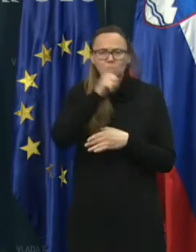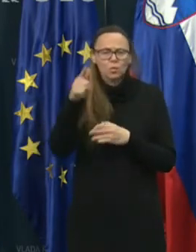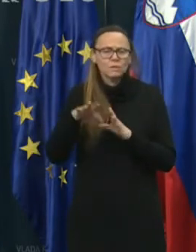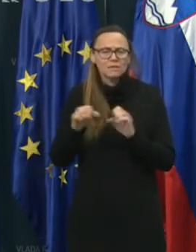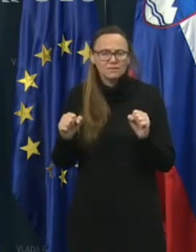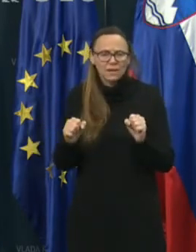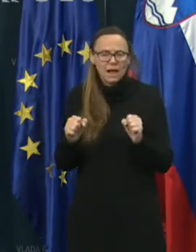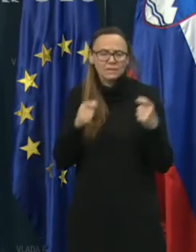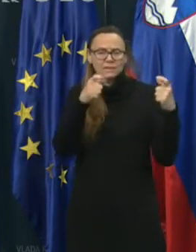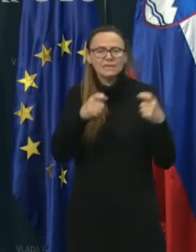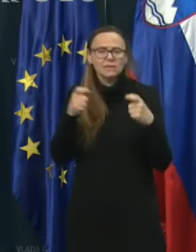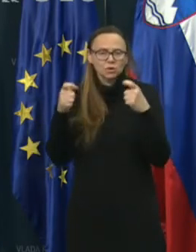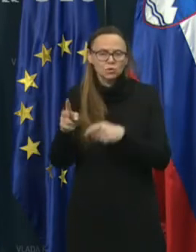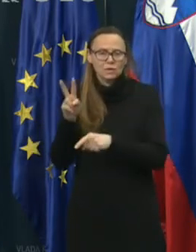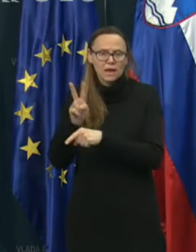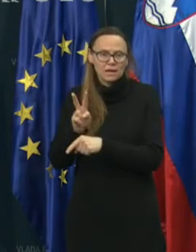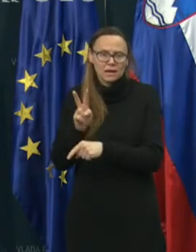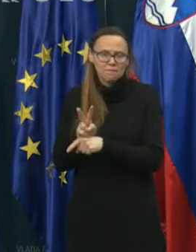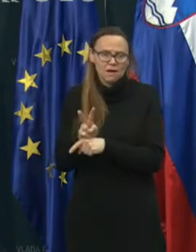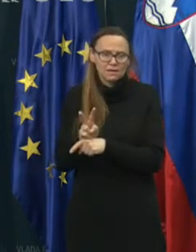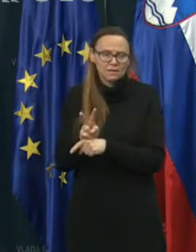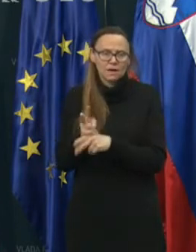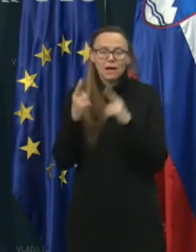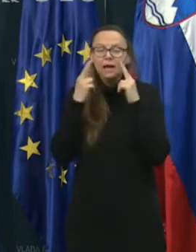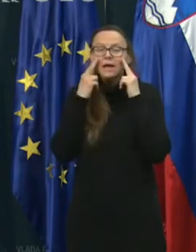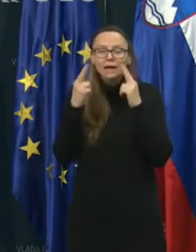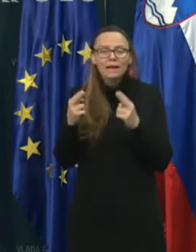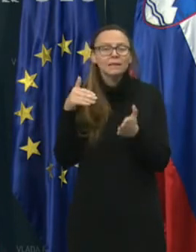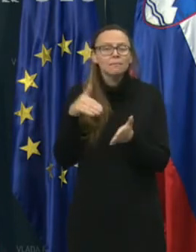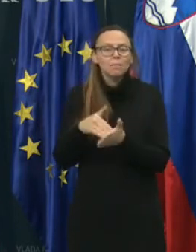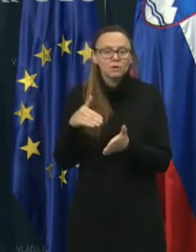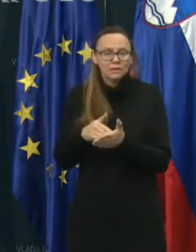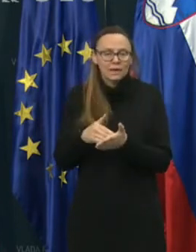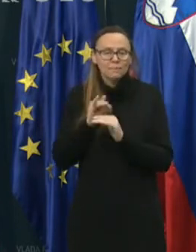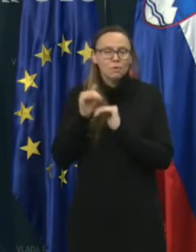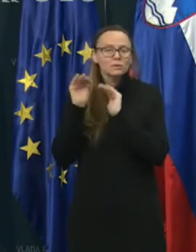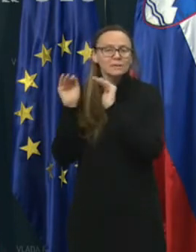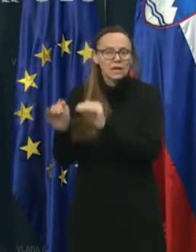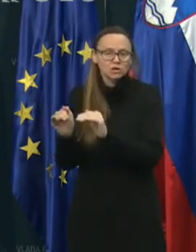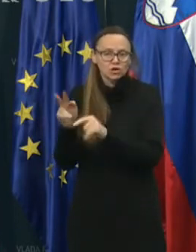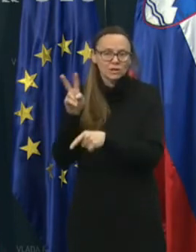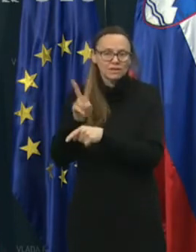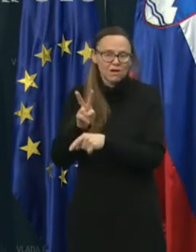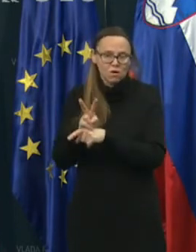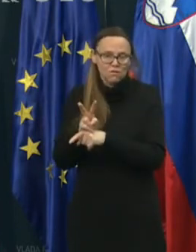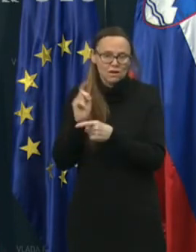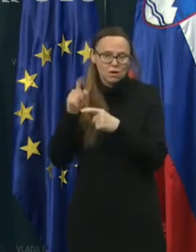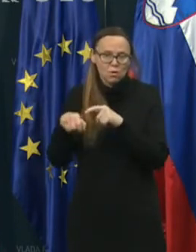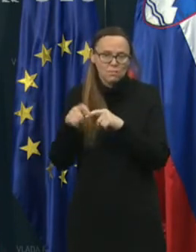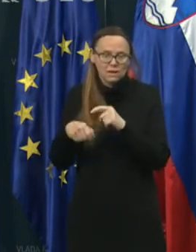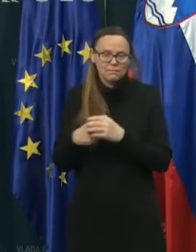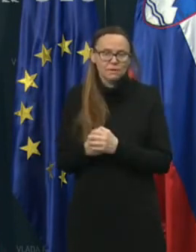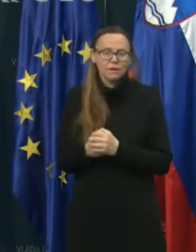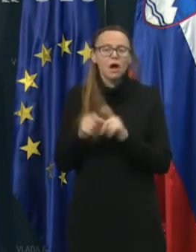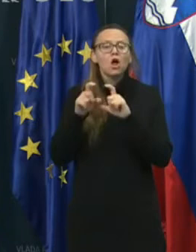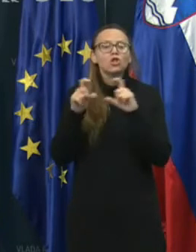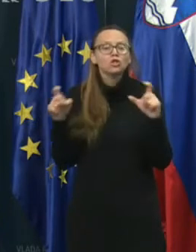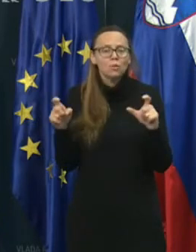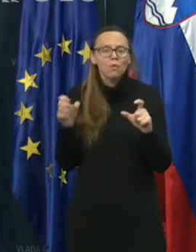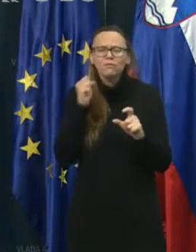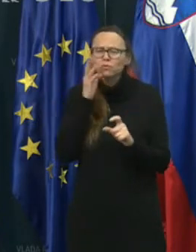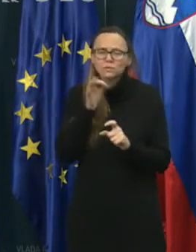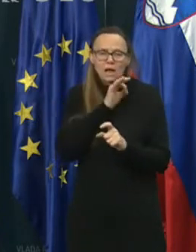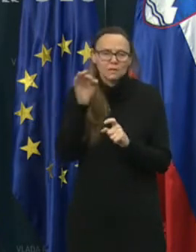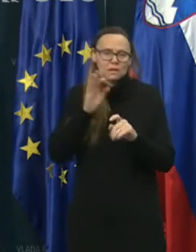izvajalci institucionalnega varstva, glede potreb po zaščitni varovalni opremi. Domovi vsak